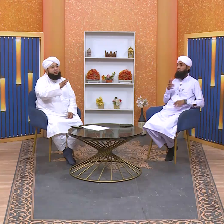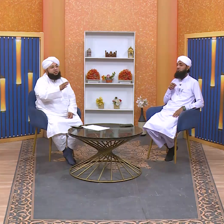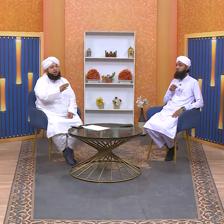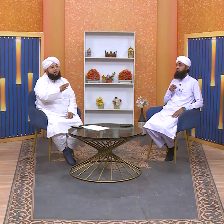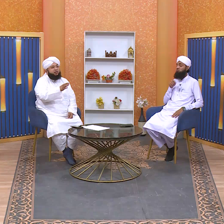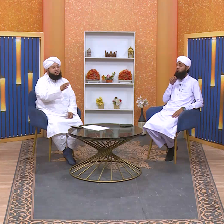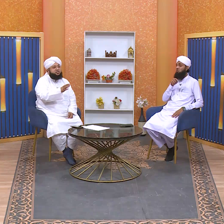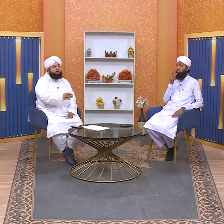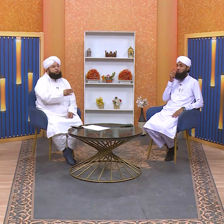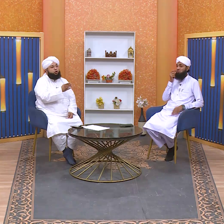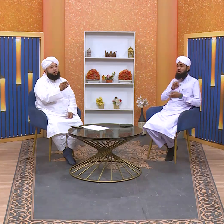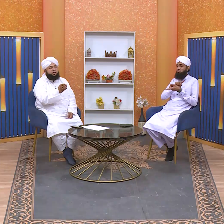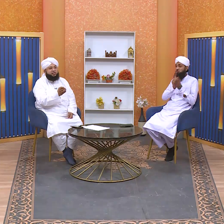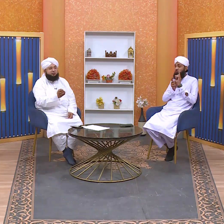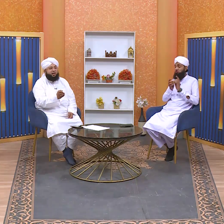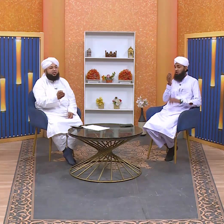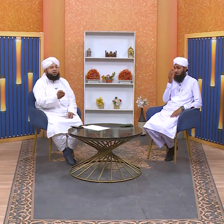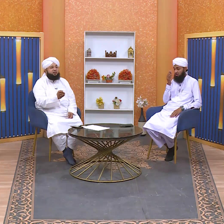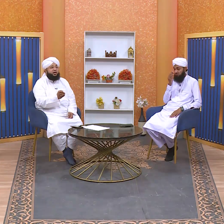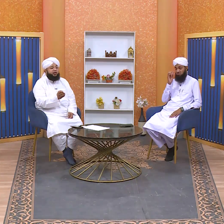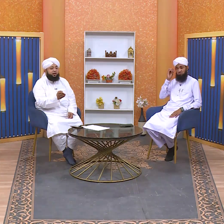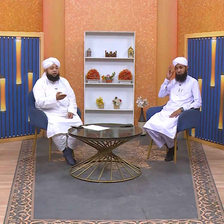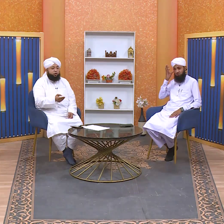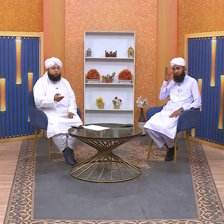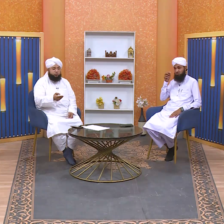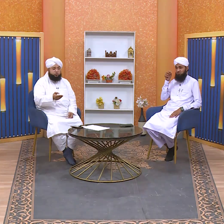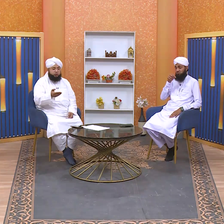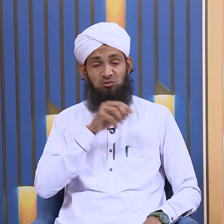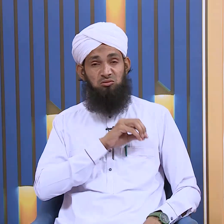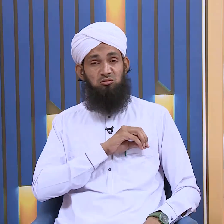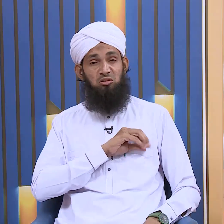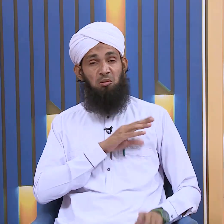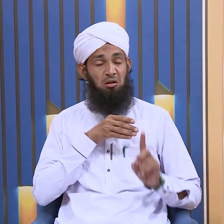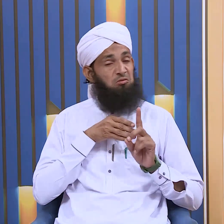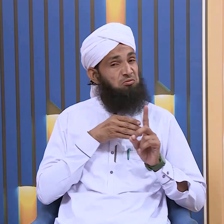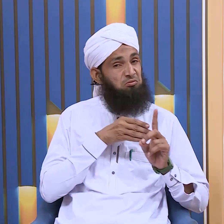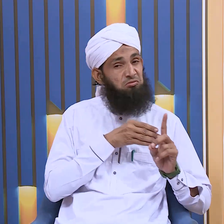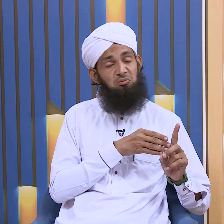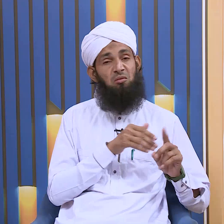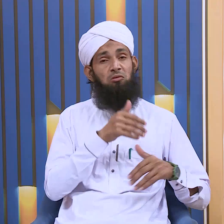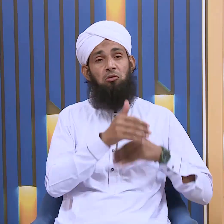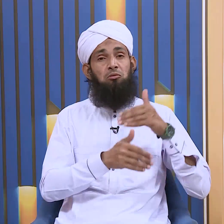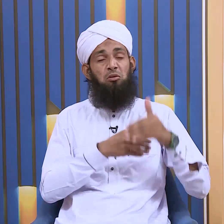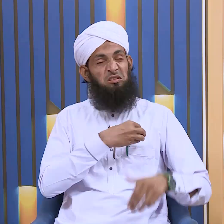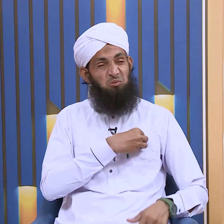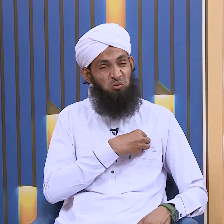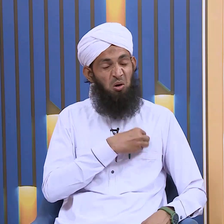بندہ عزت و شہرت کے لیے عبادت کرتا ہے، اور اس راستے میں آنے والی سختیاں،